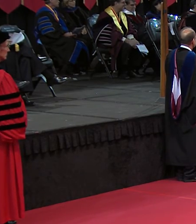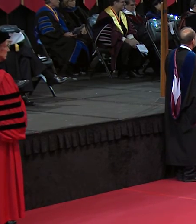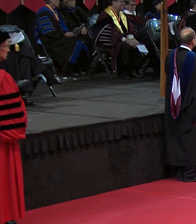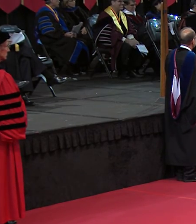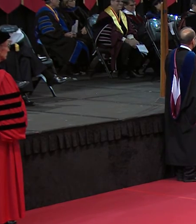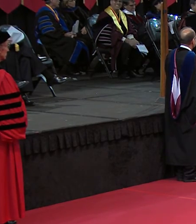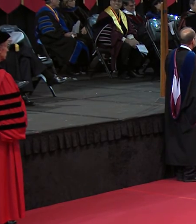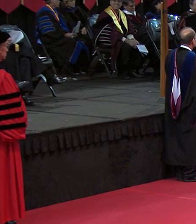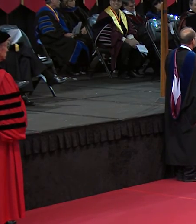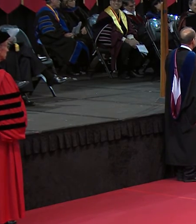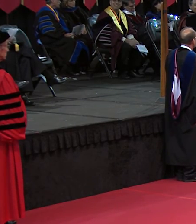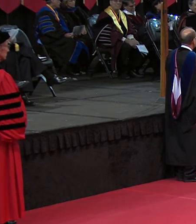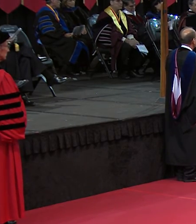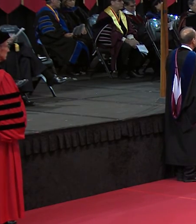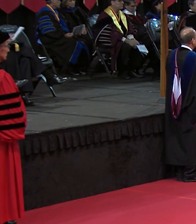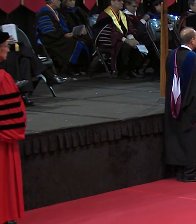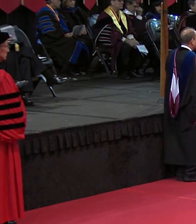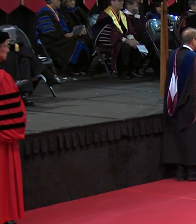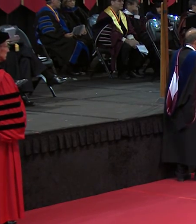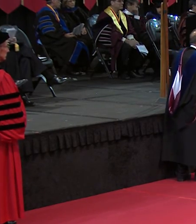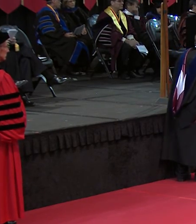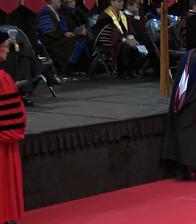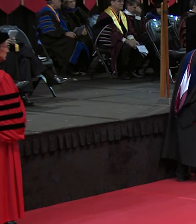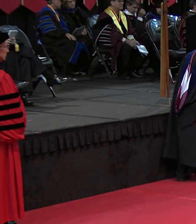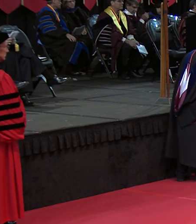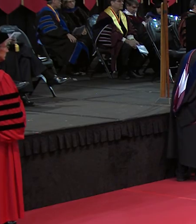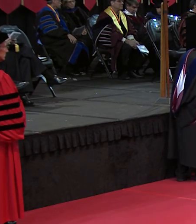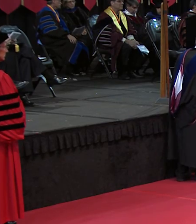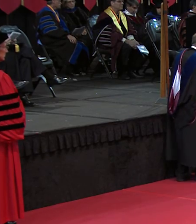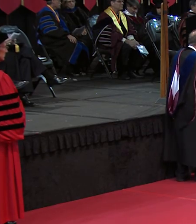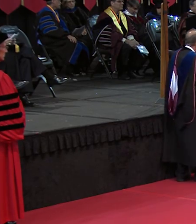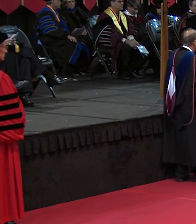Ramakrishna Reddy Murthala.